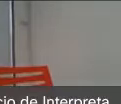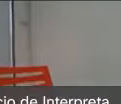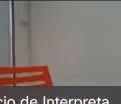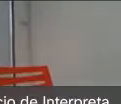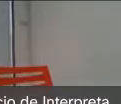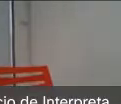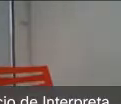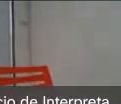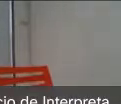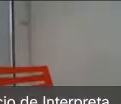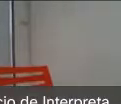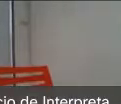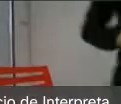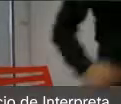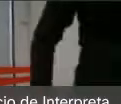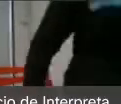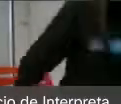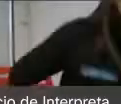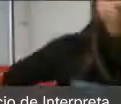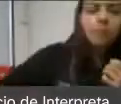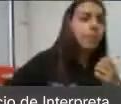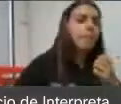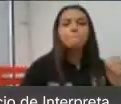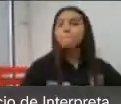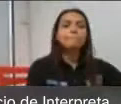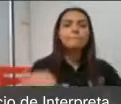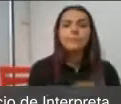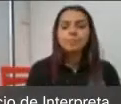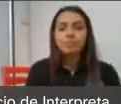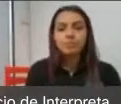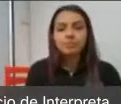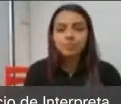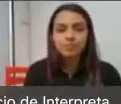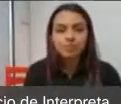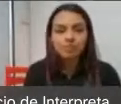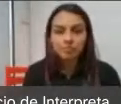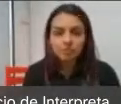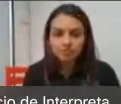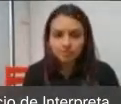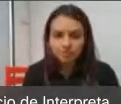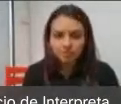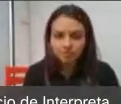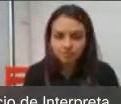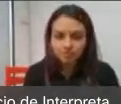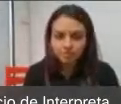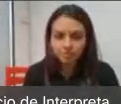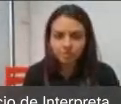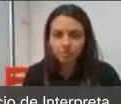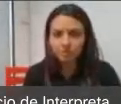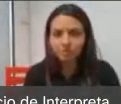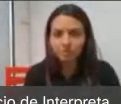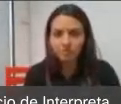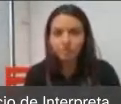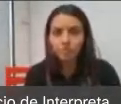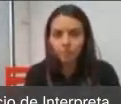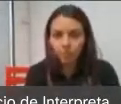hablando más o menos de unos 35, 40 minutos más o menos, entonces tú vas recogiendo las preguntas y que